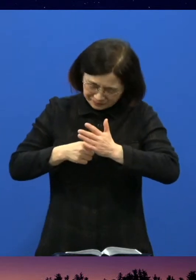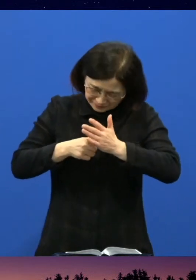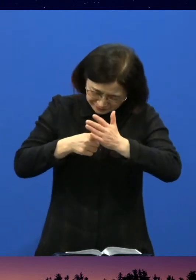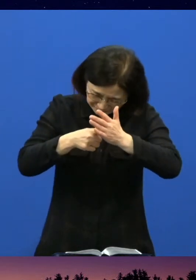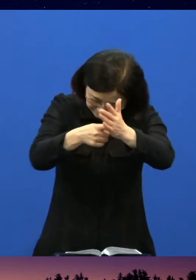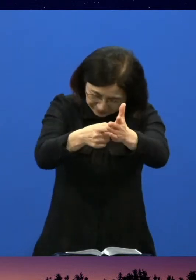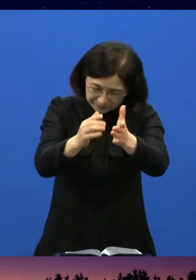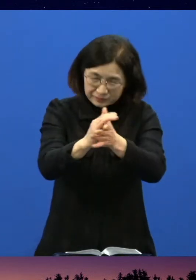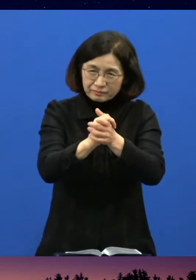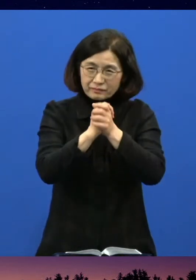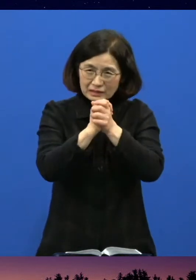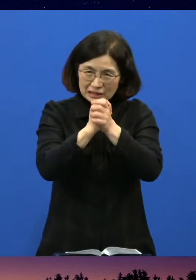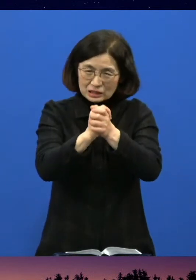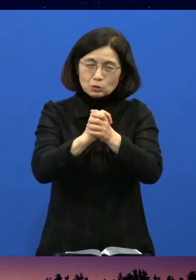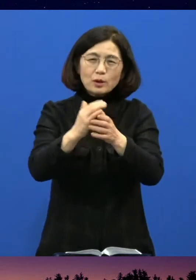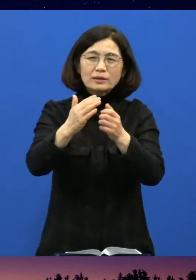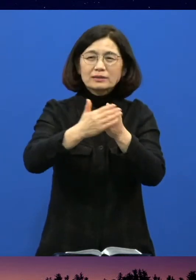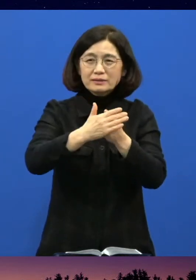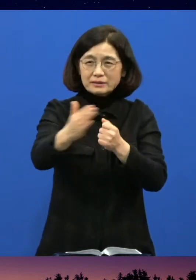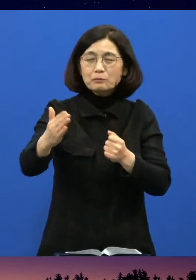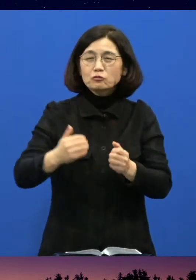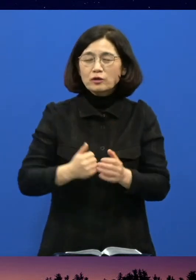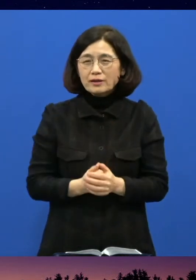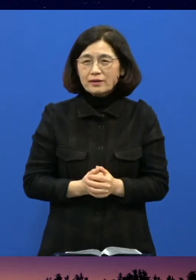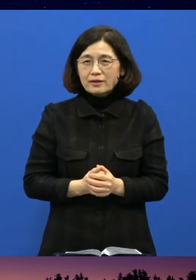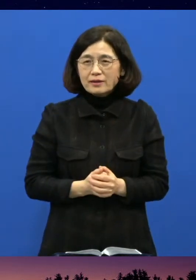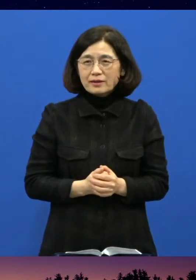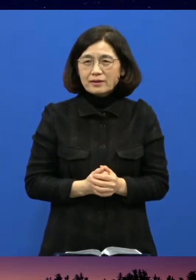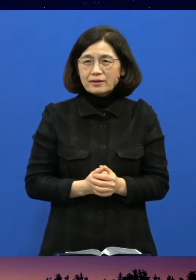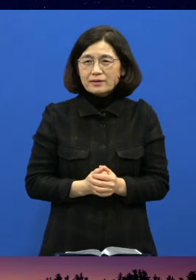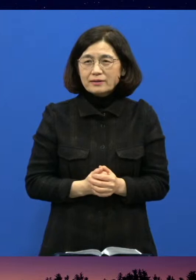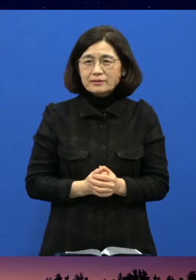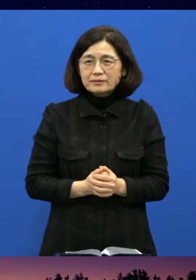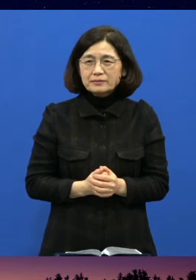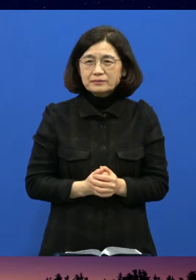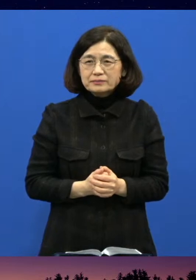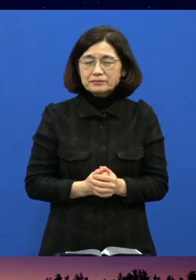간절하게 그렇게 하나님 앞에 나아가는 끈질김,